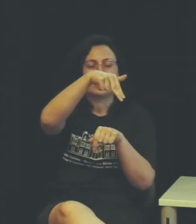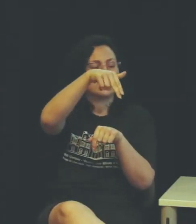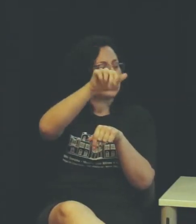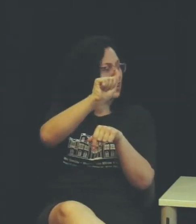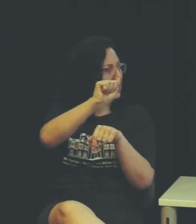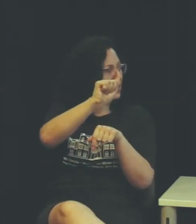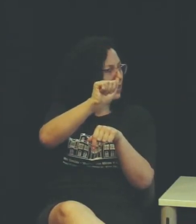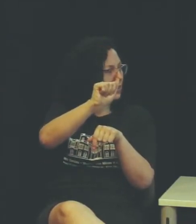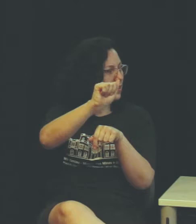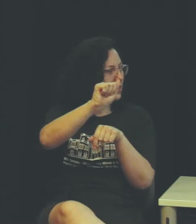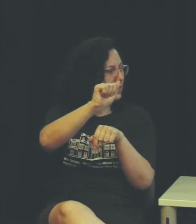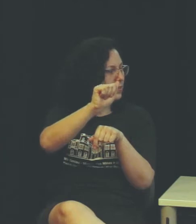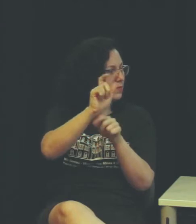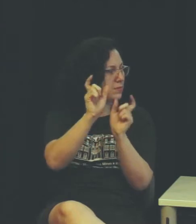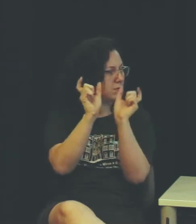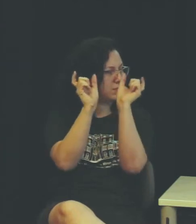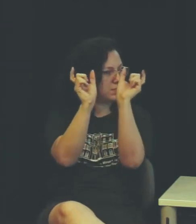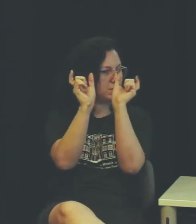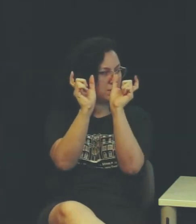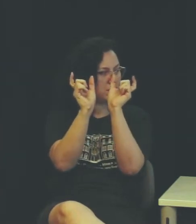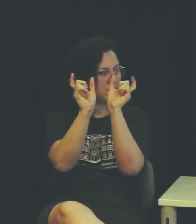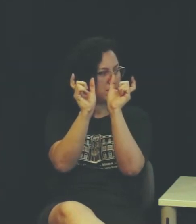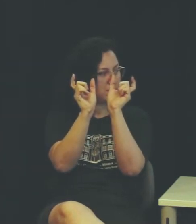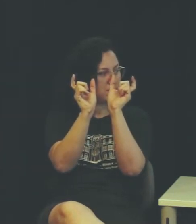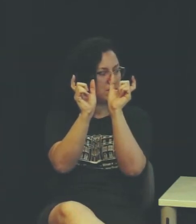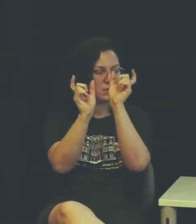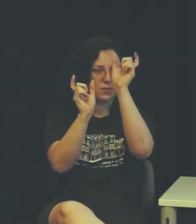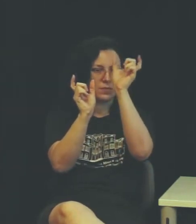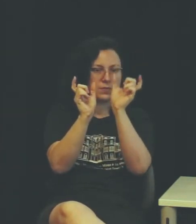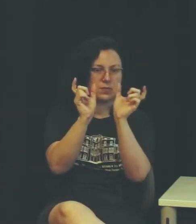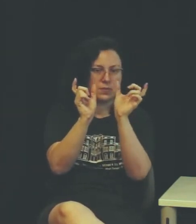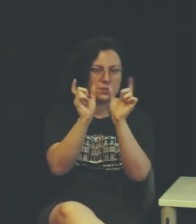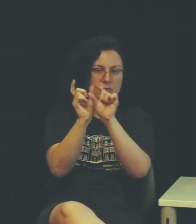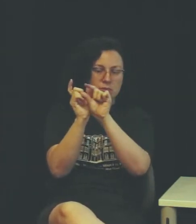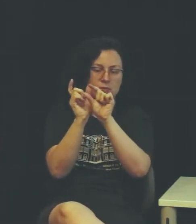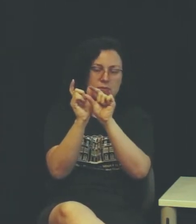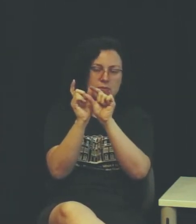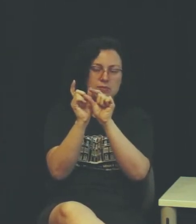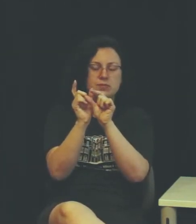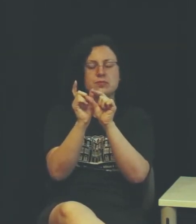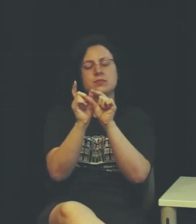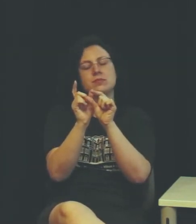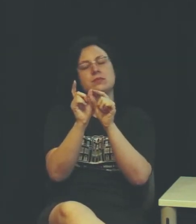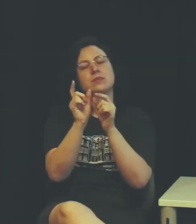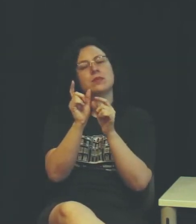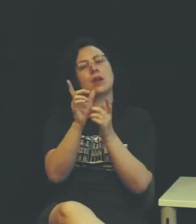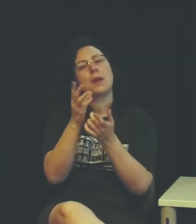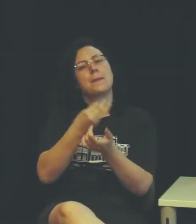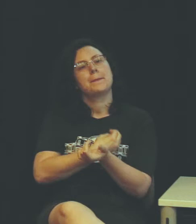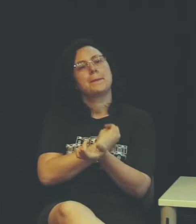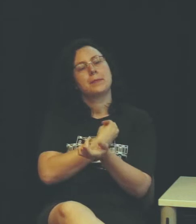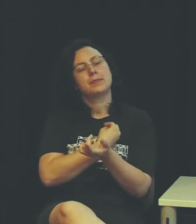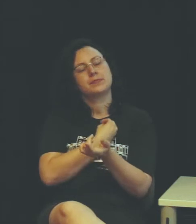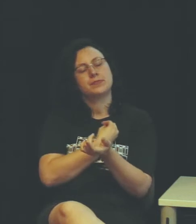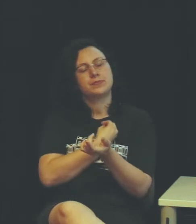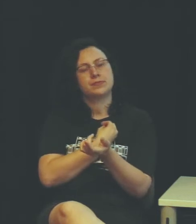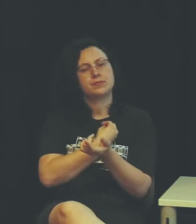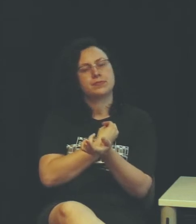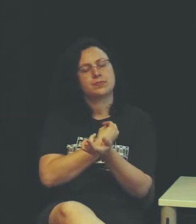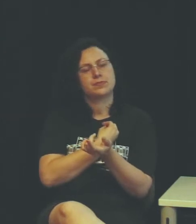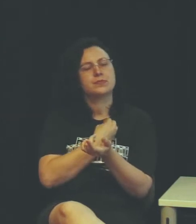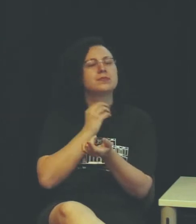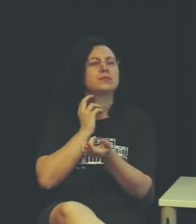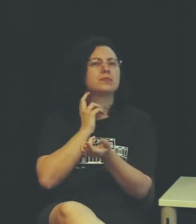ó, a platina está aqui. E outros elementos, além do grupo da platina, que fazem parte, com o paládio desse grupo,